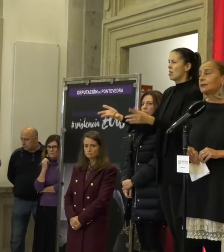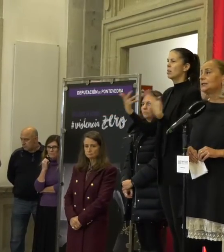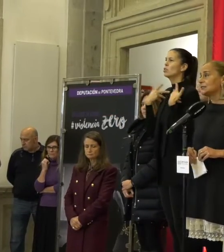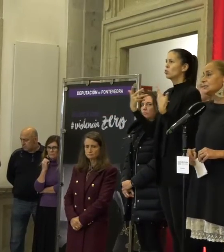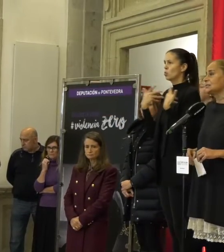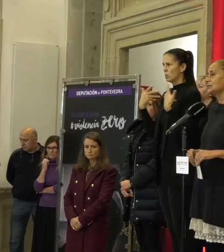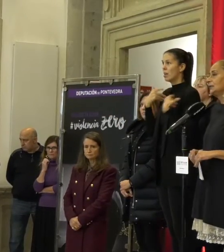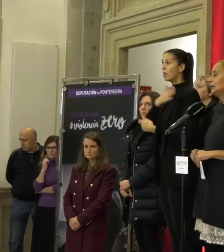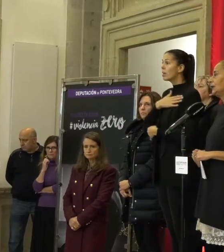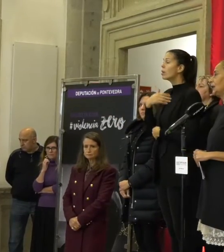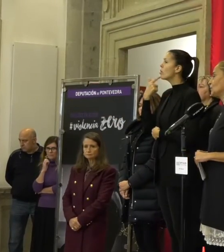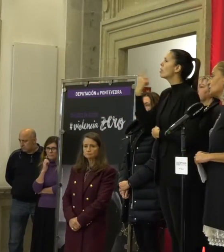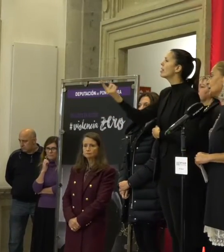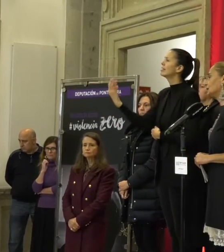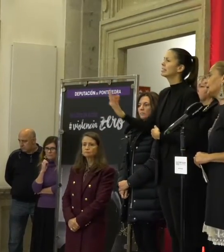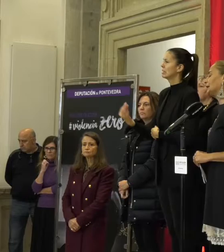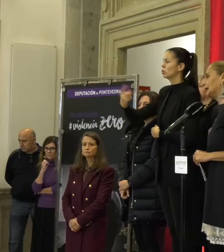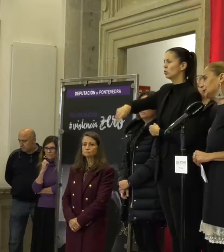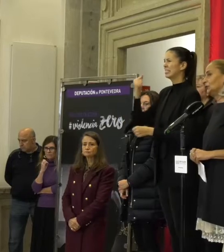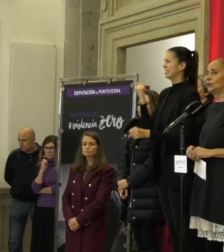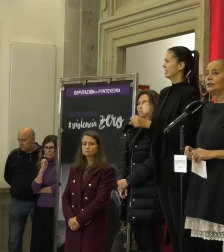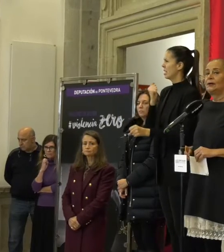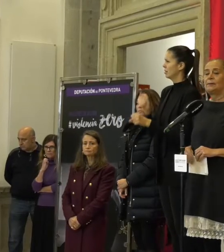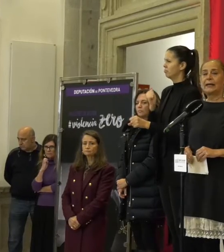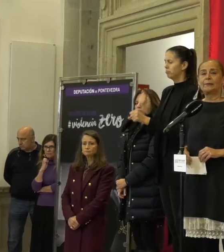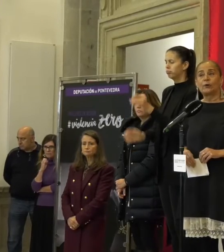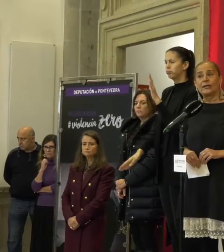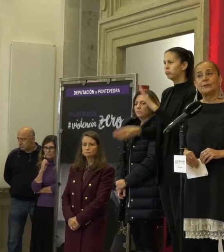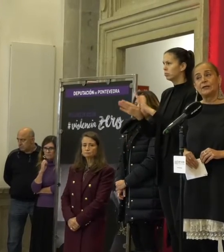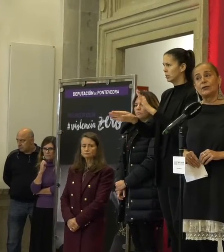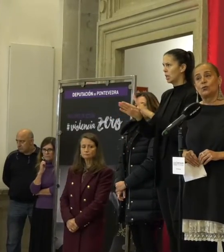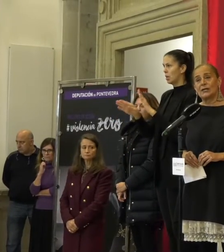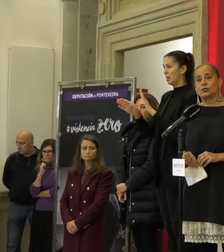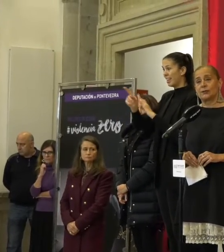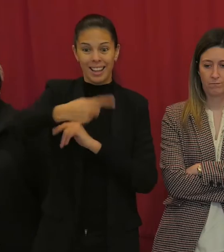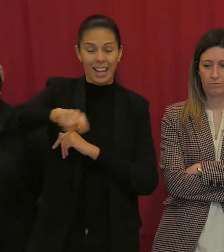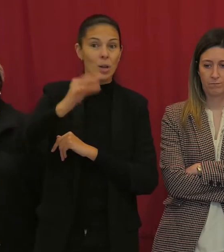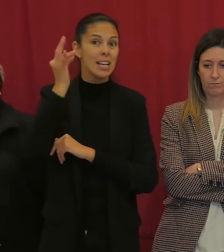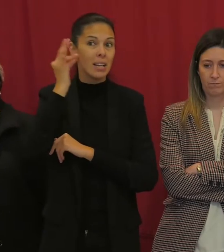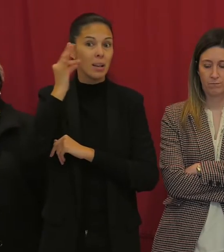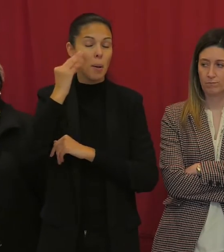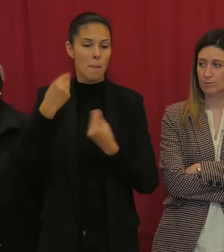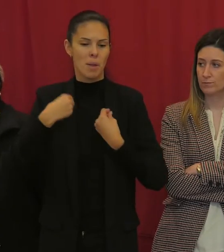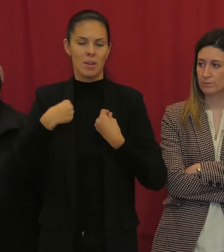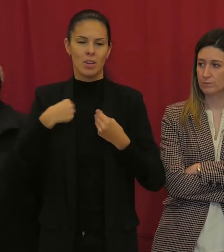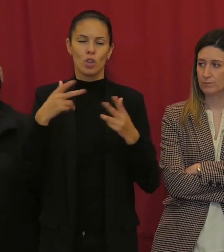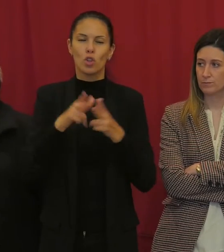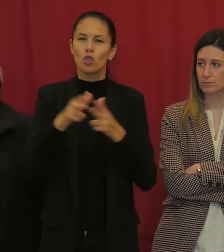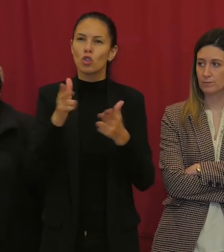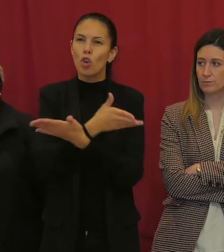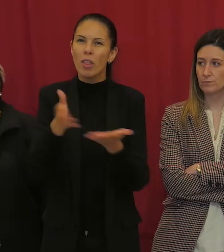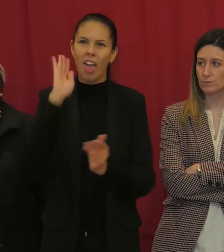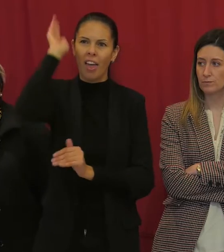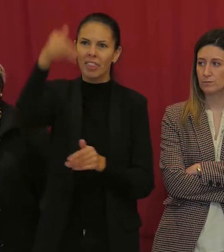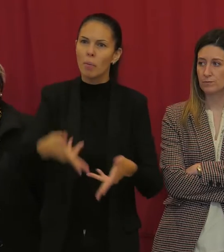Quero decirles que imos a seguir traballando para que poidan vivir nunha sociedade democrática, porque non